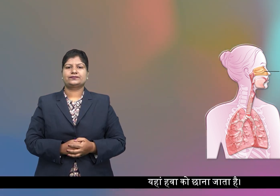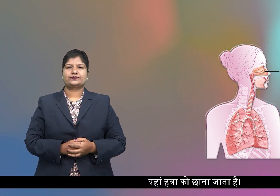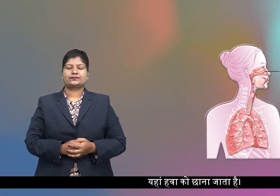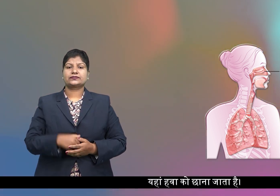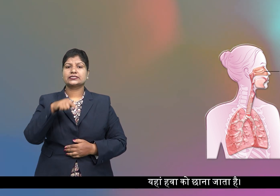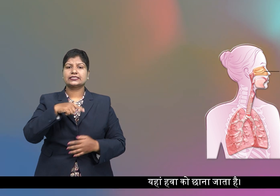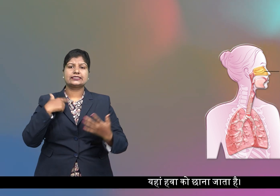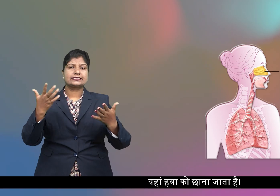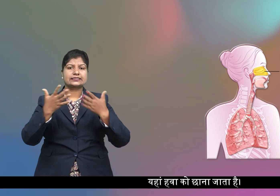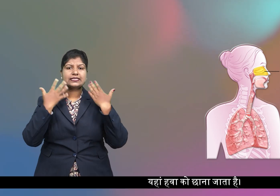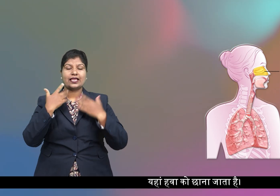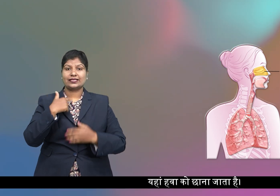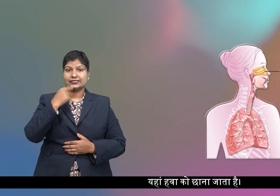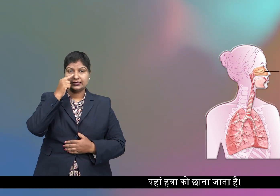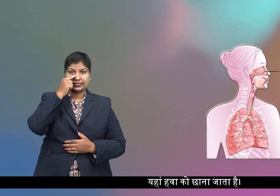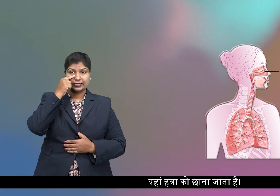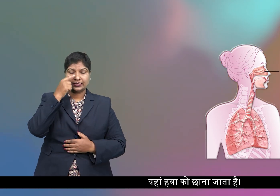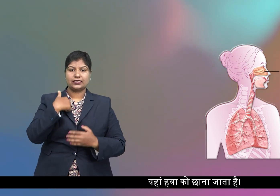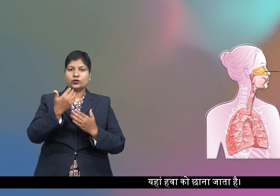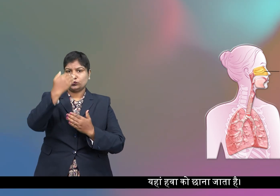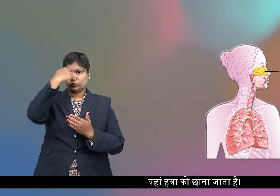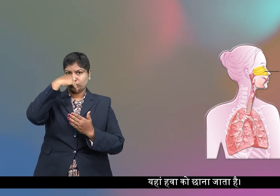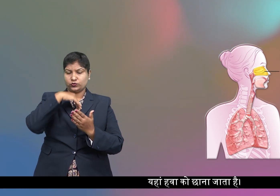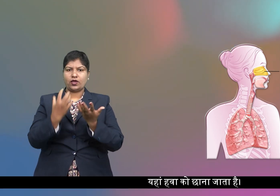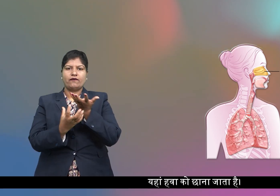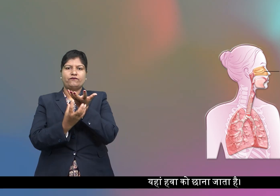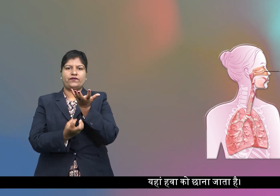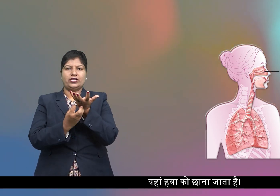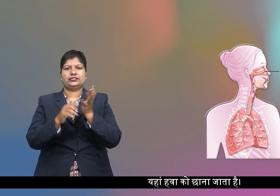यहाँ हवा को छाना जाता है।